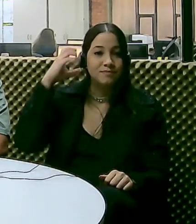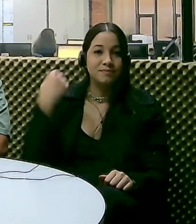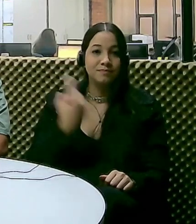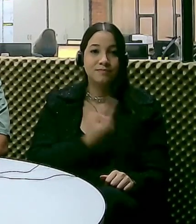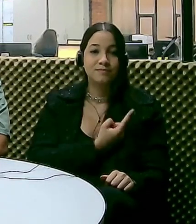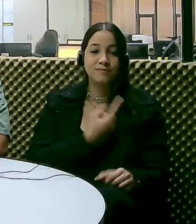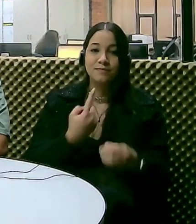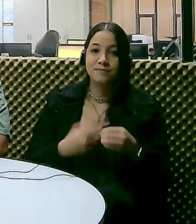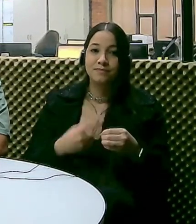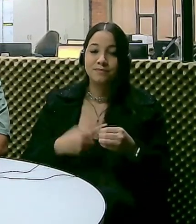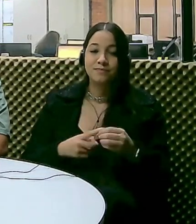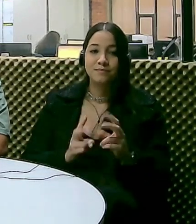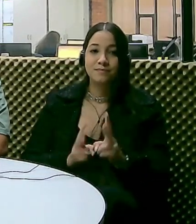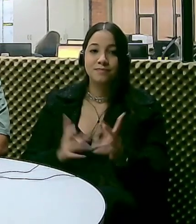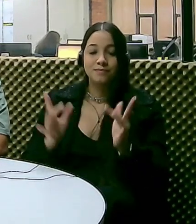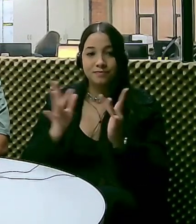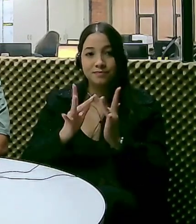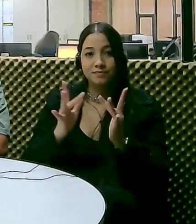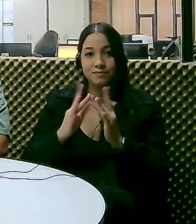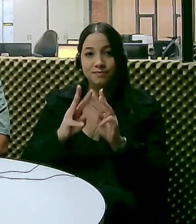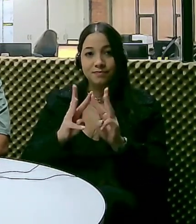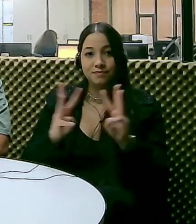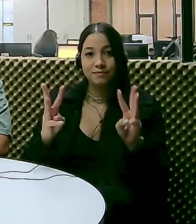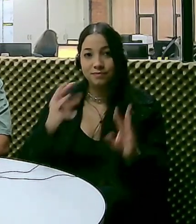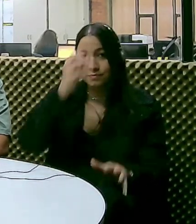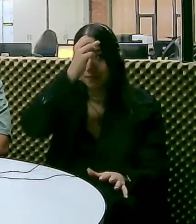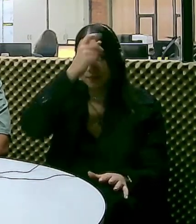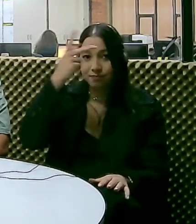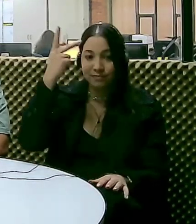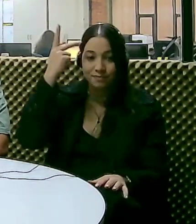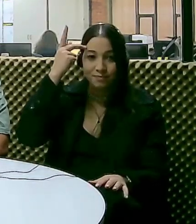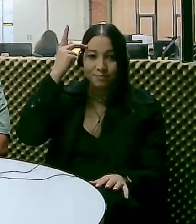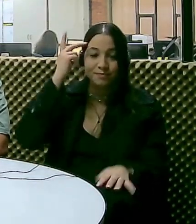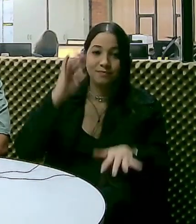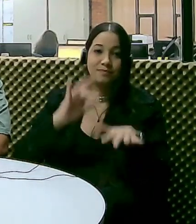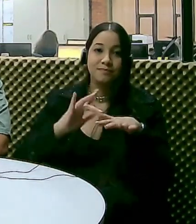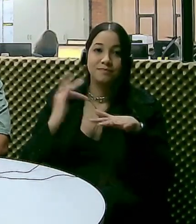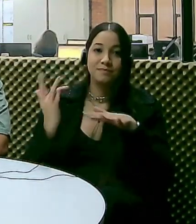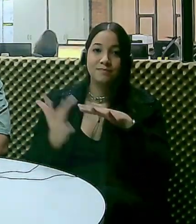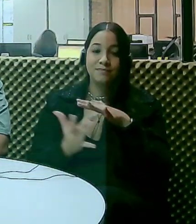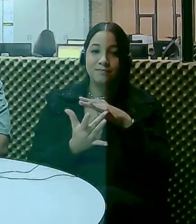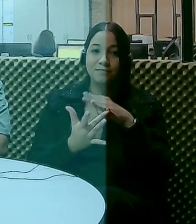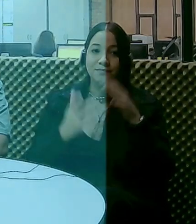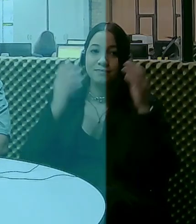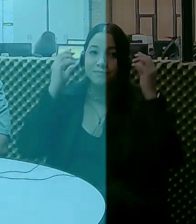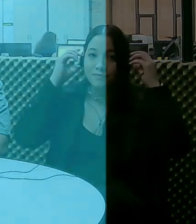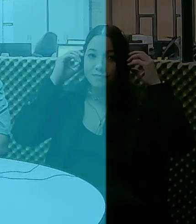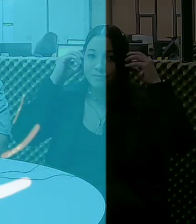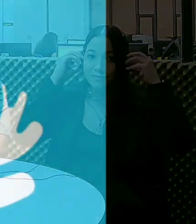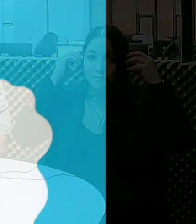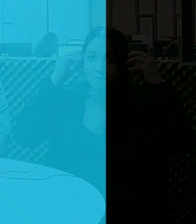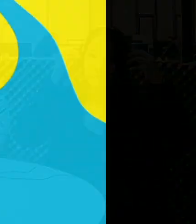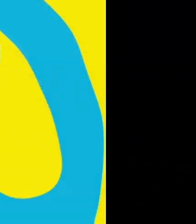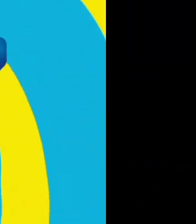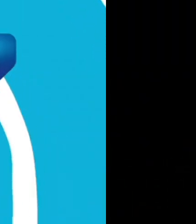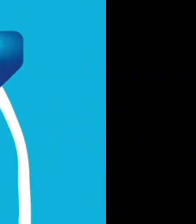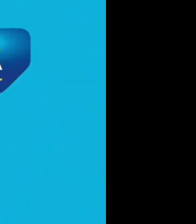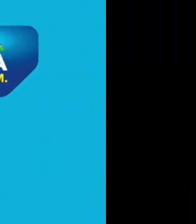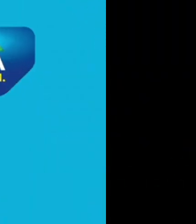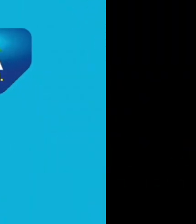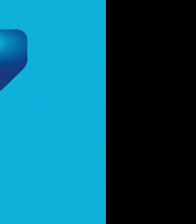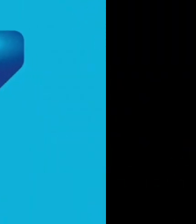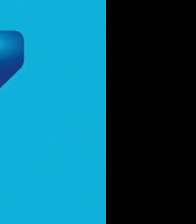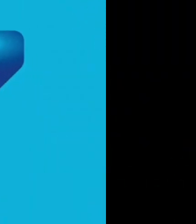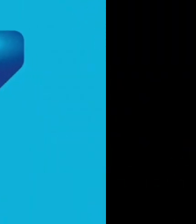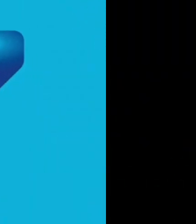edição do programa da Rádio Nossa Cidade. Continue conosco no portal da Prefeitura e nas redes sociais.